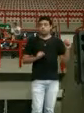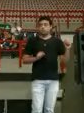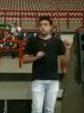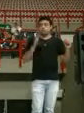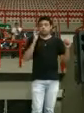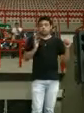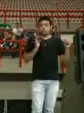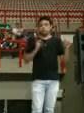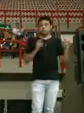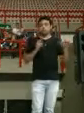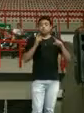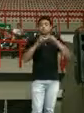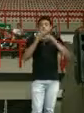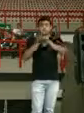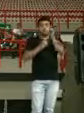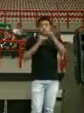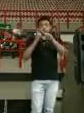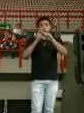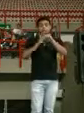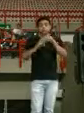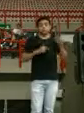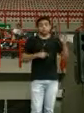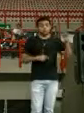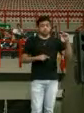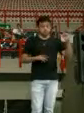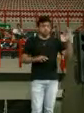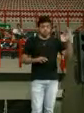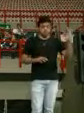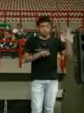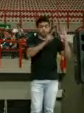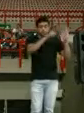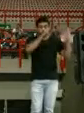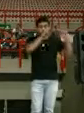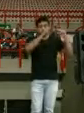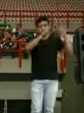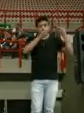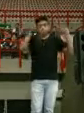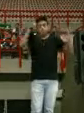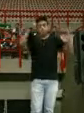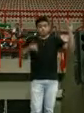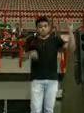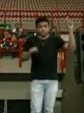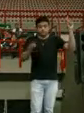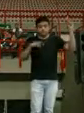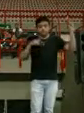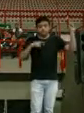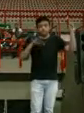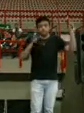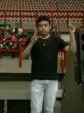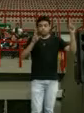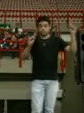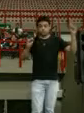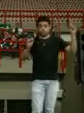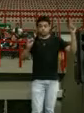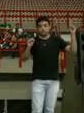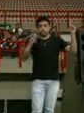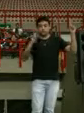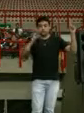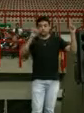É falso. A frequência Fzinho é inversamente proporcional à